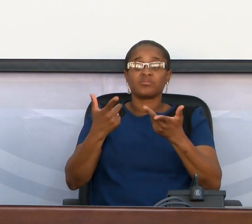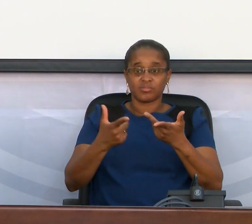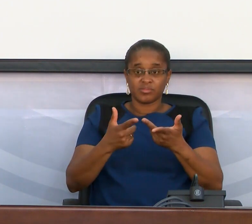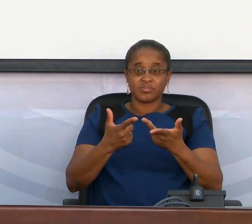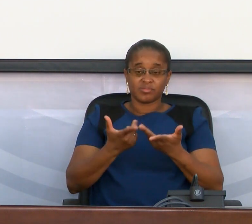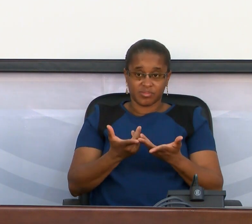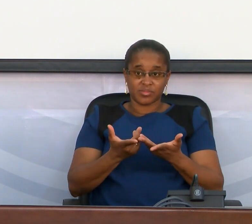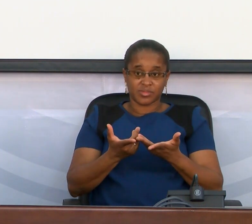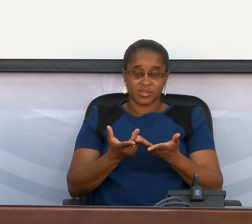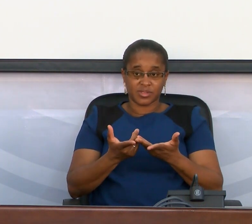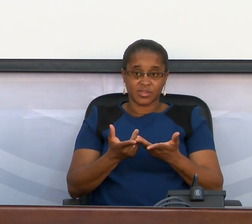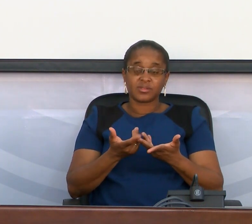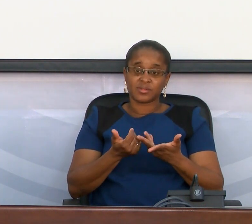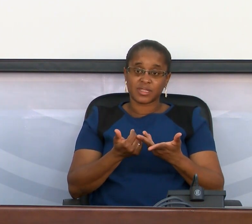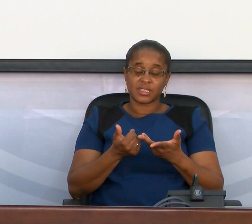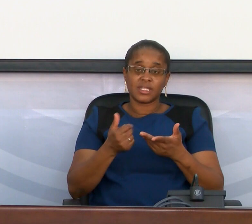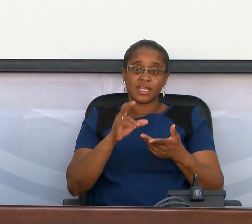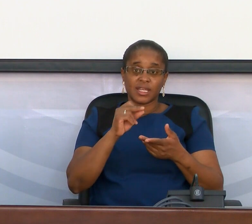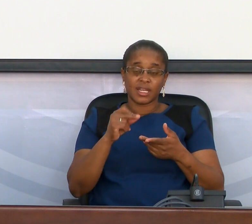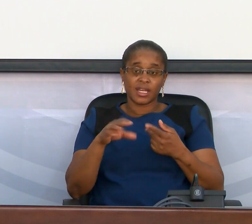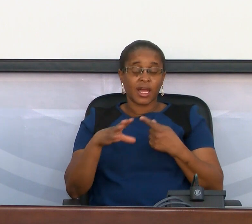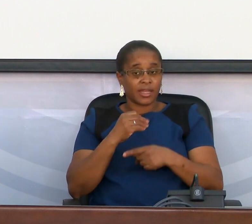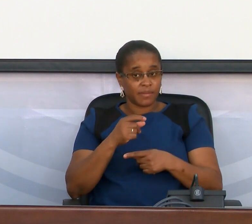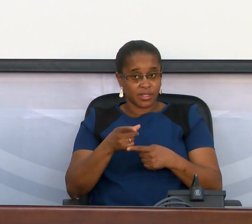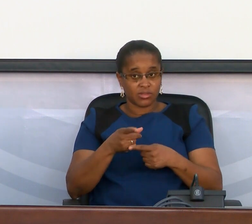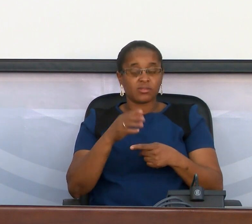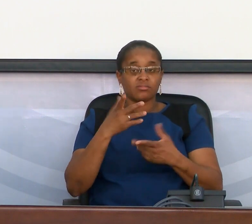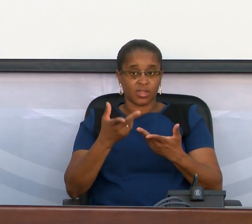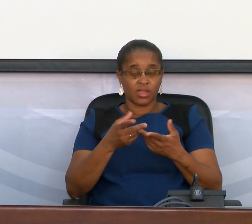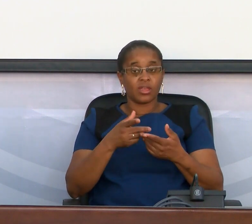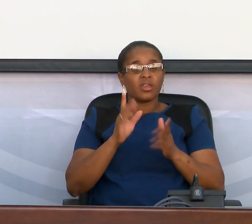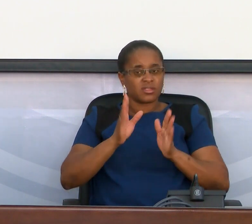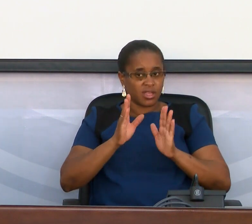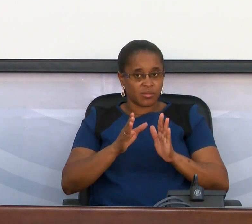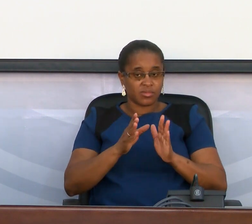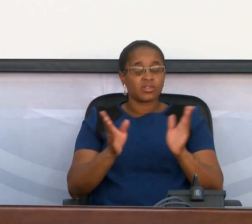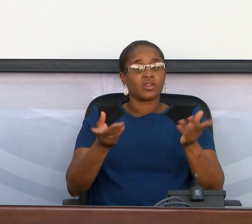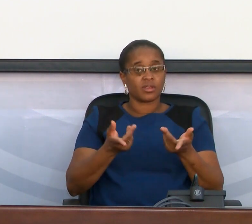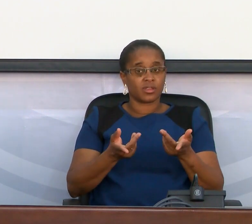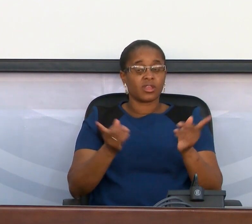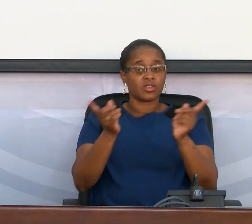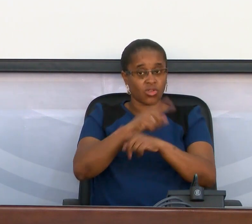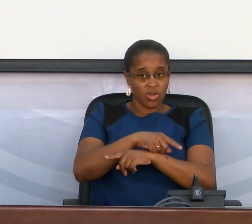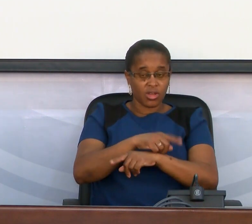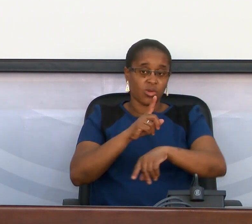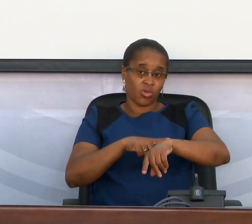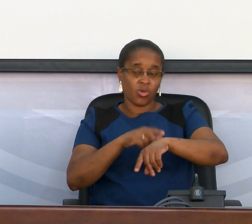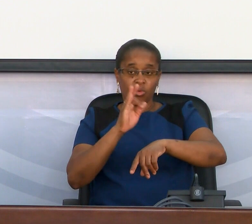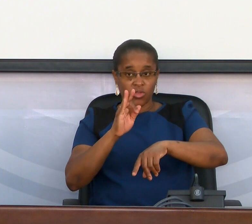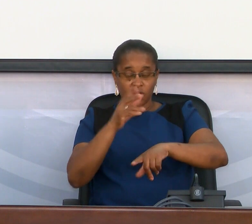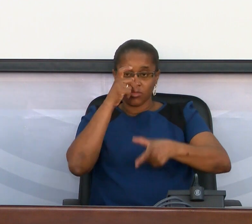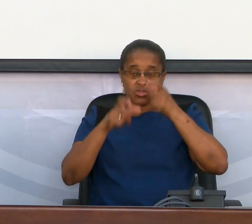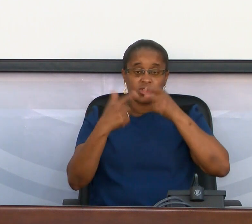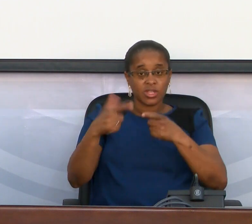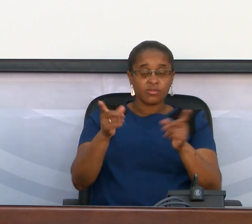claro que é aconselhável que haja troca da máscara, pelo menos a cada 4 horas a pessoa deverá trocar a máscara que